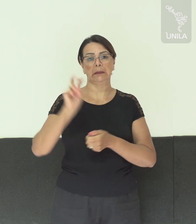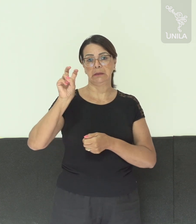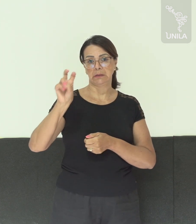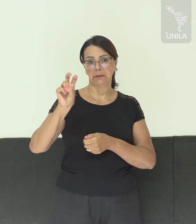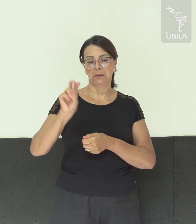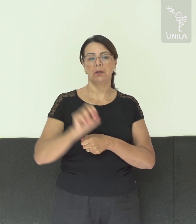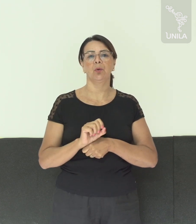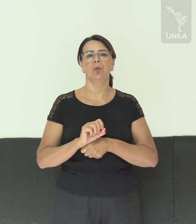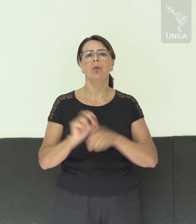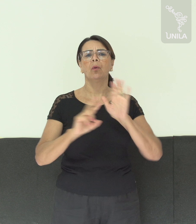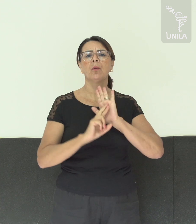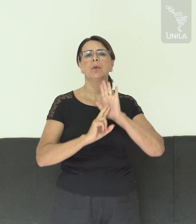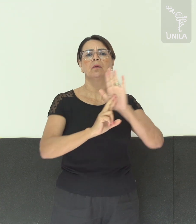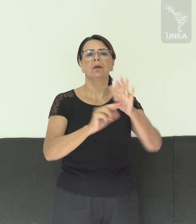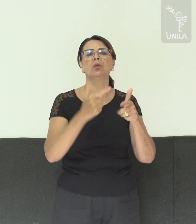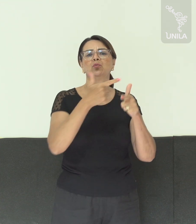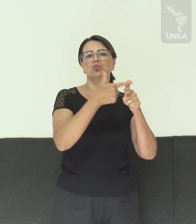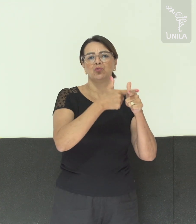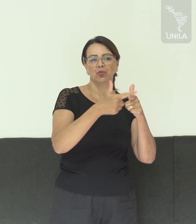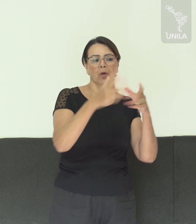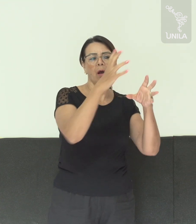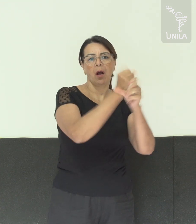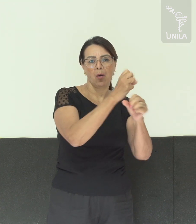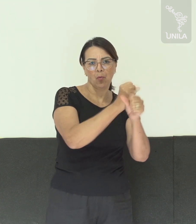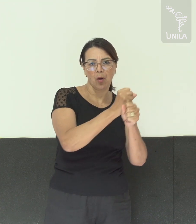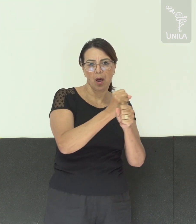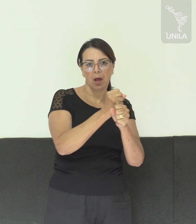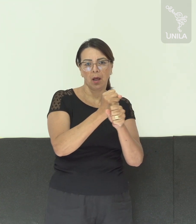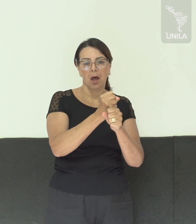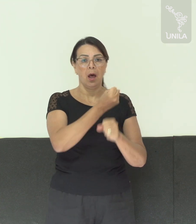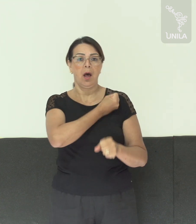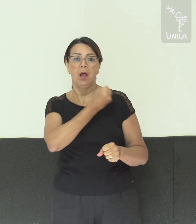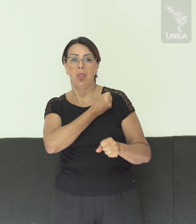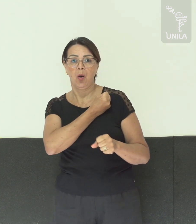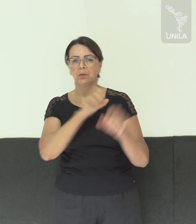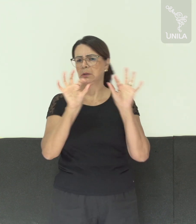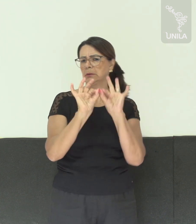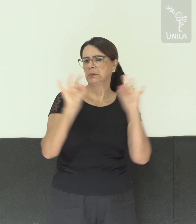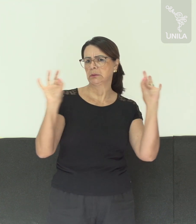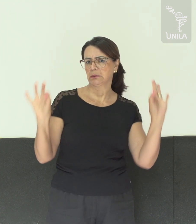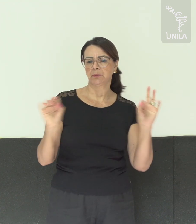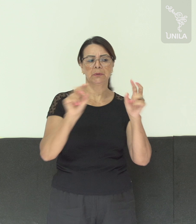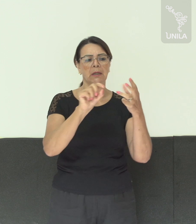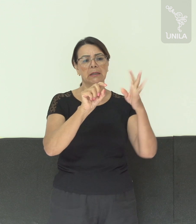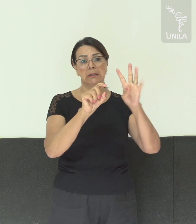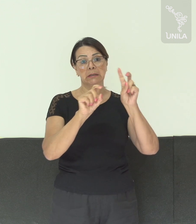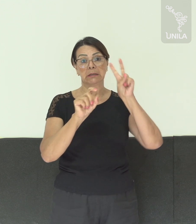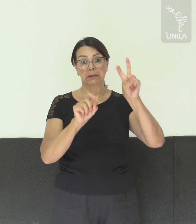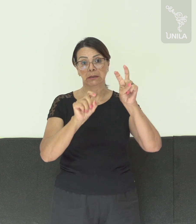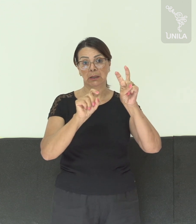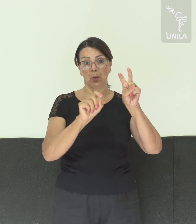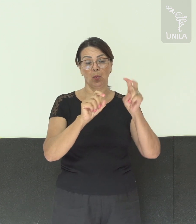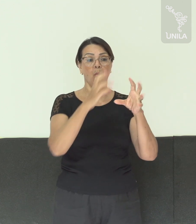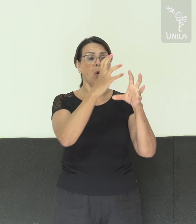5 representa o fator divisor para o cálculo da média aritmética simples das 5 notas obtidas no